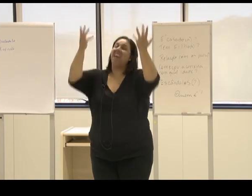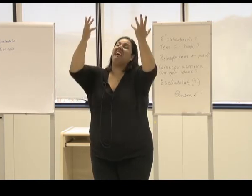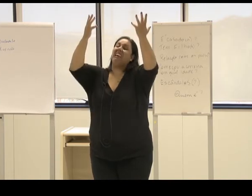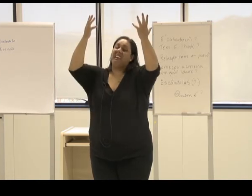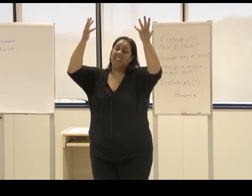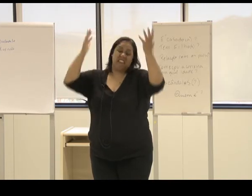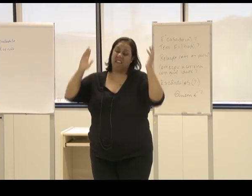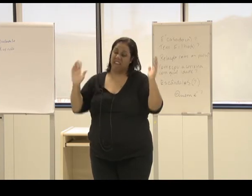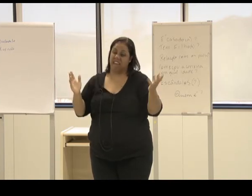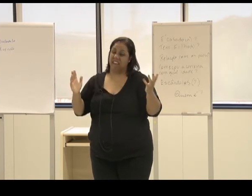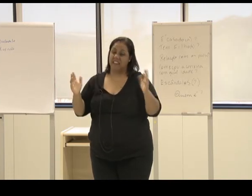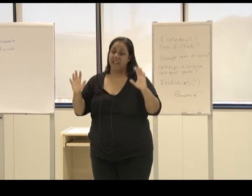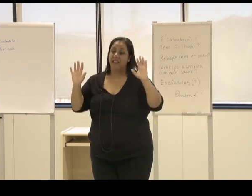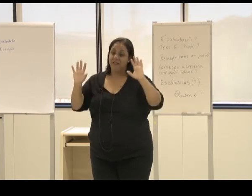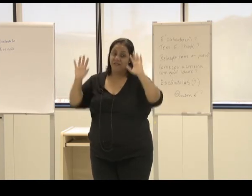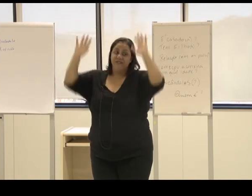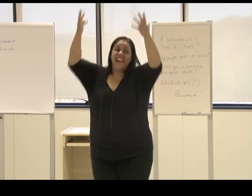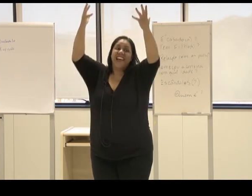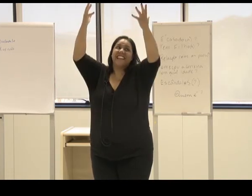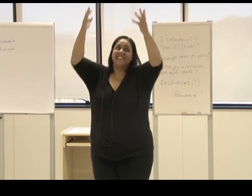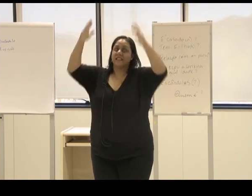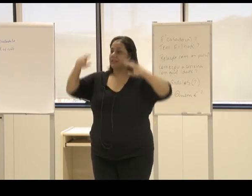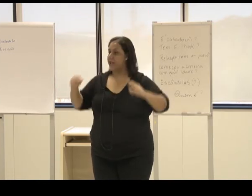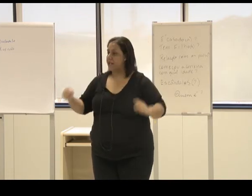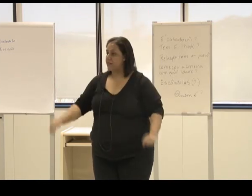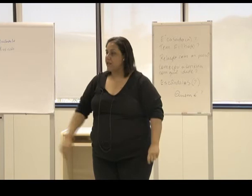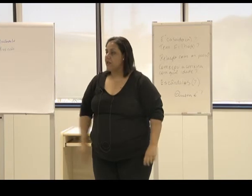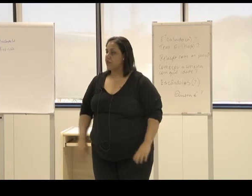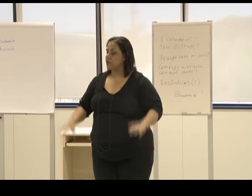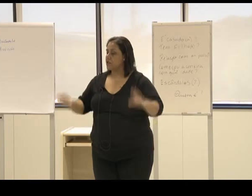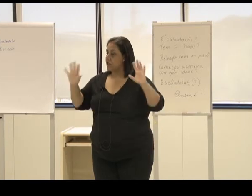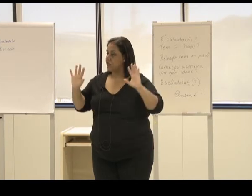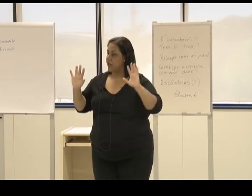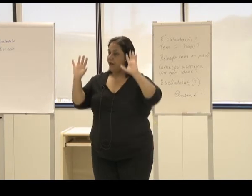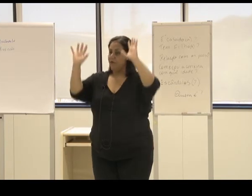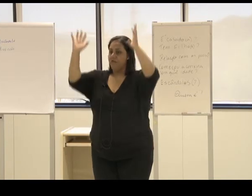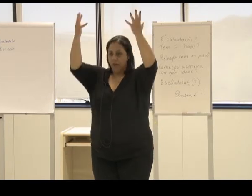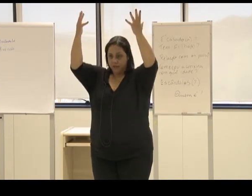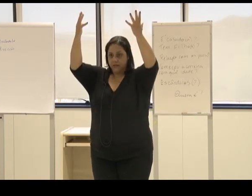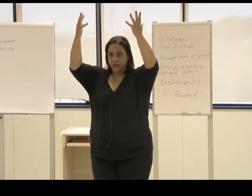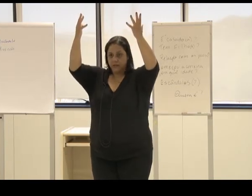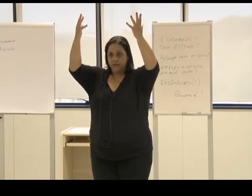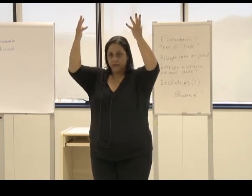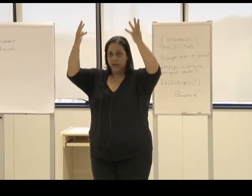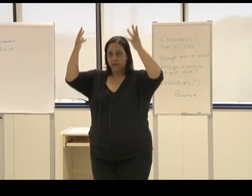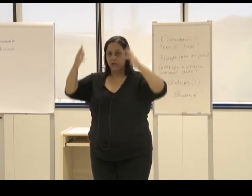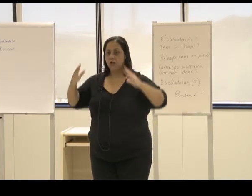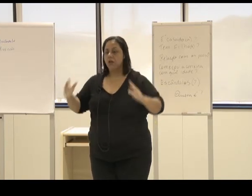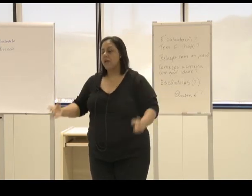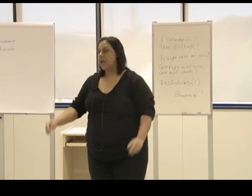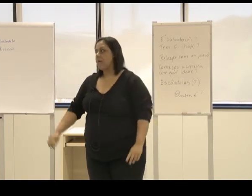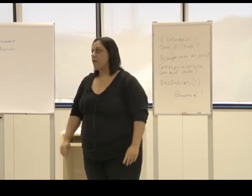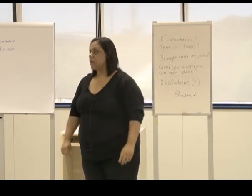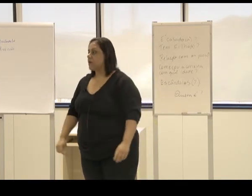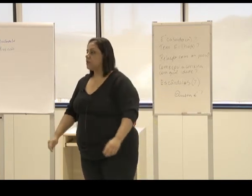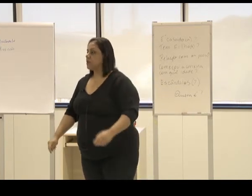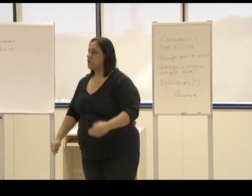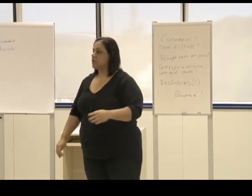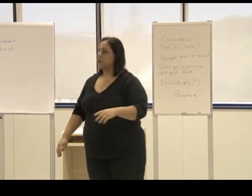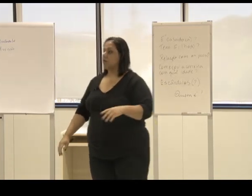A festa foi mais assim, entendeu? Certo? Então a gente tem que ter a festa, certo? E é importante que a gente tenha a